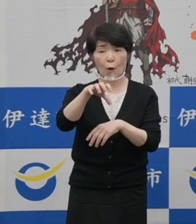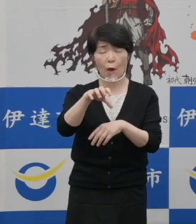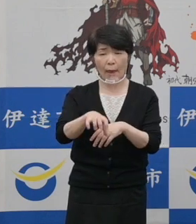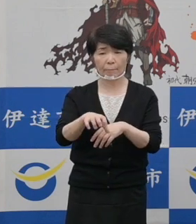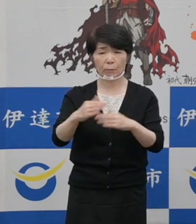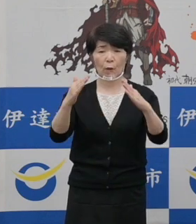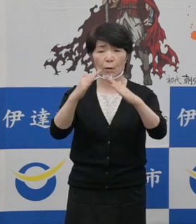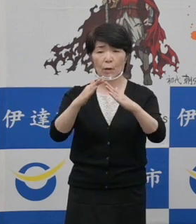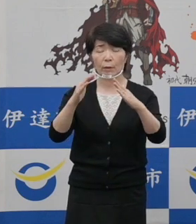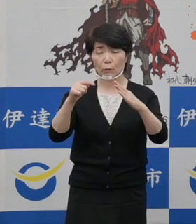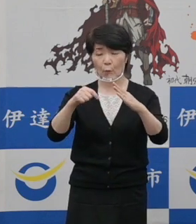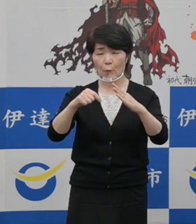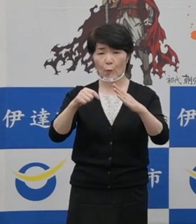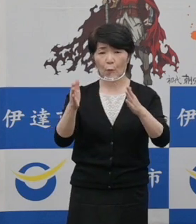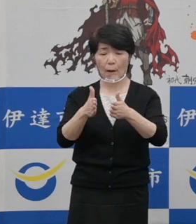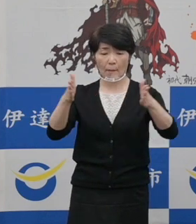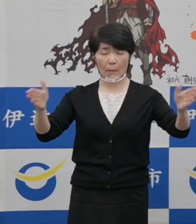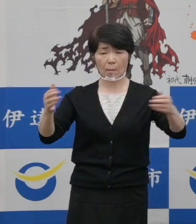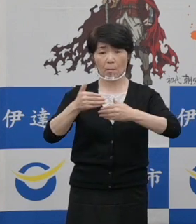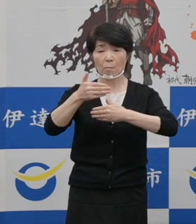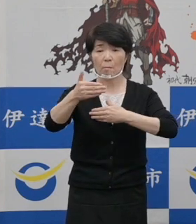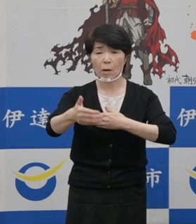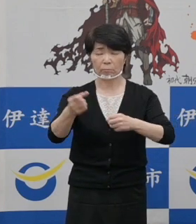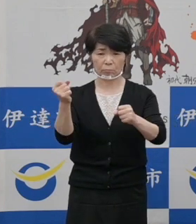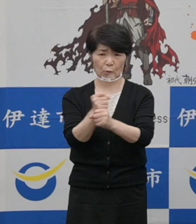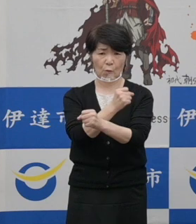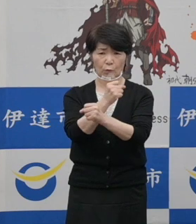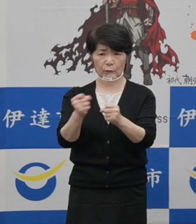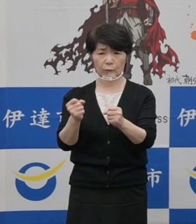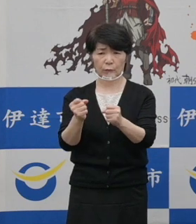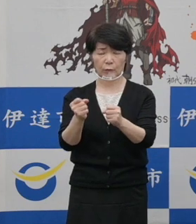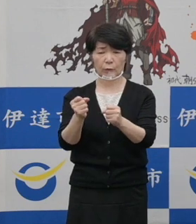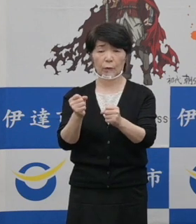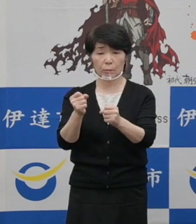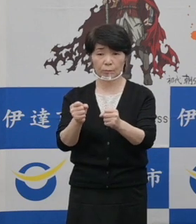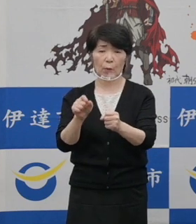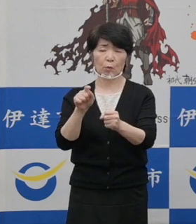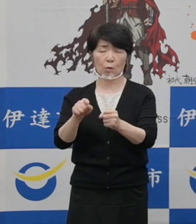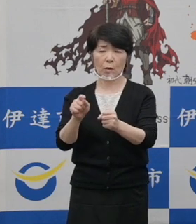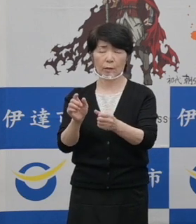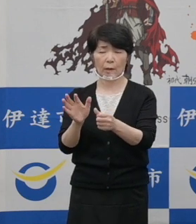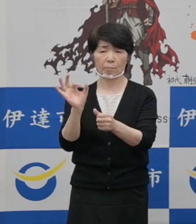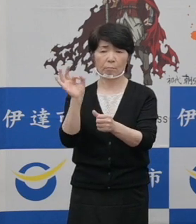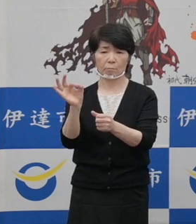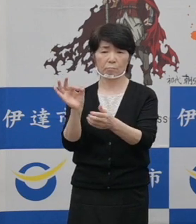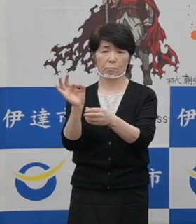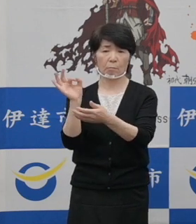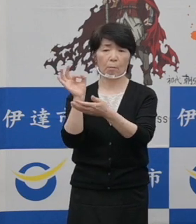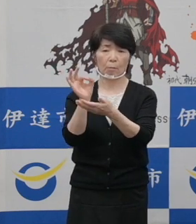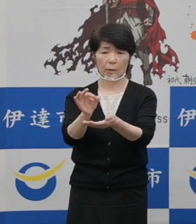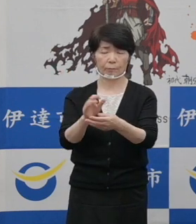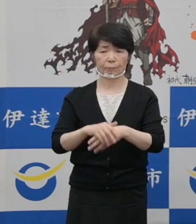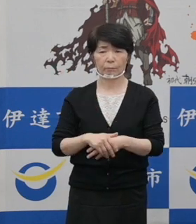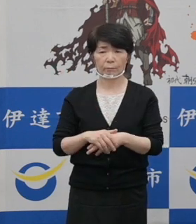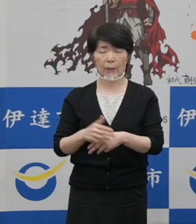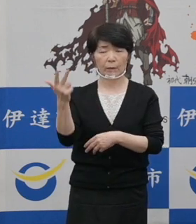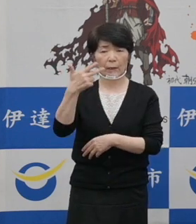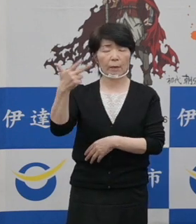築工事に対する補助を報告したところであります。